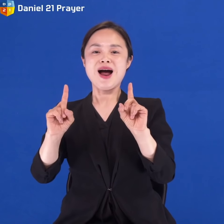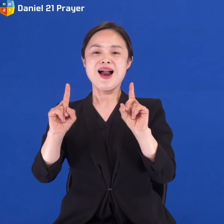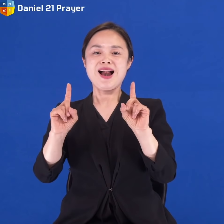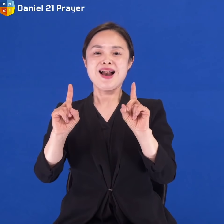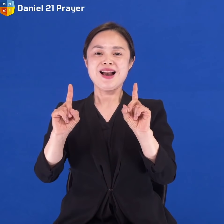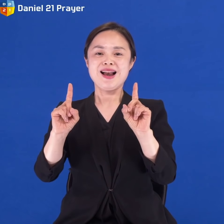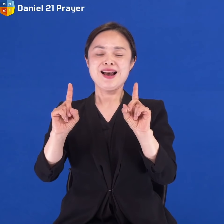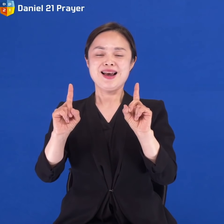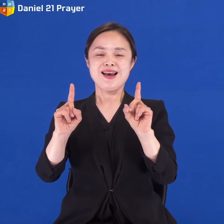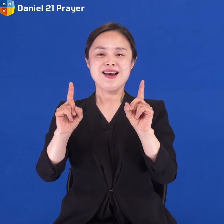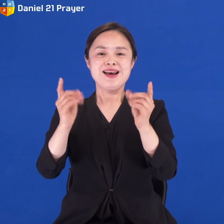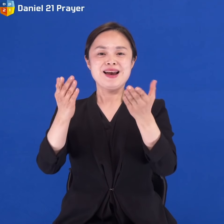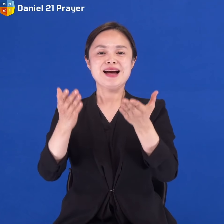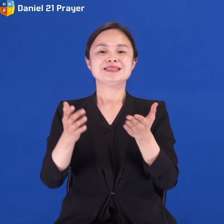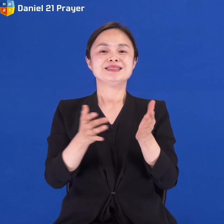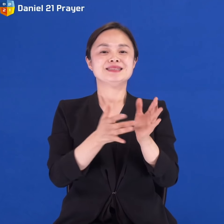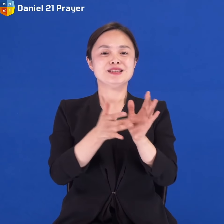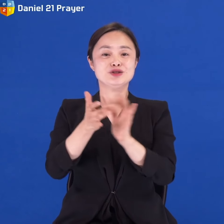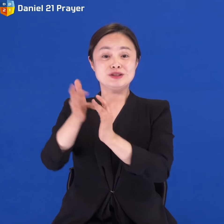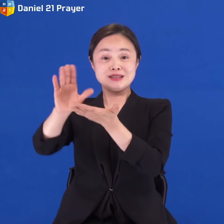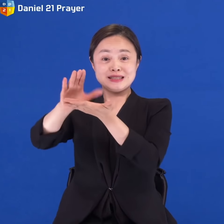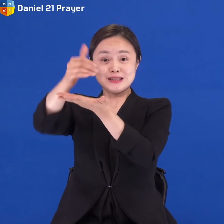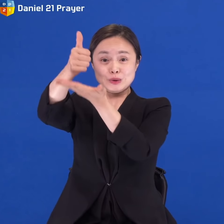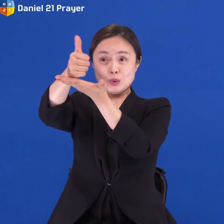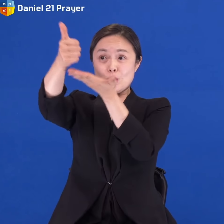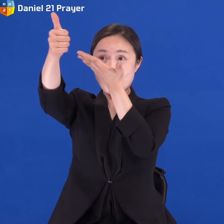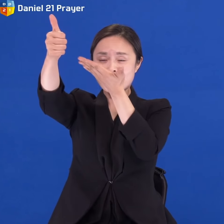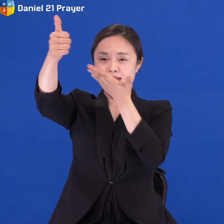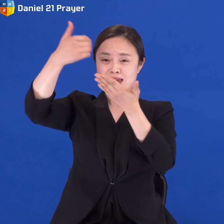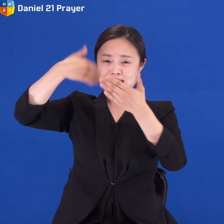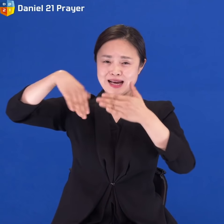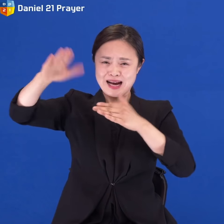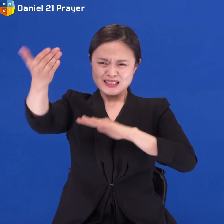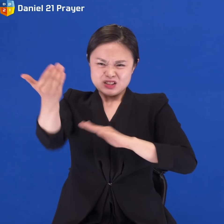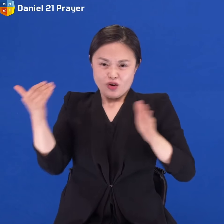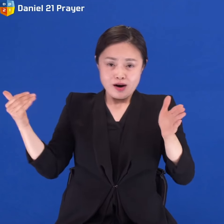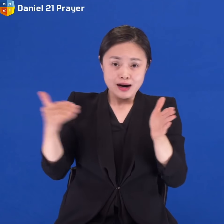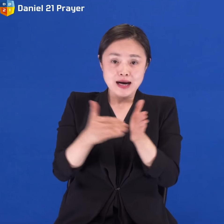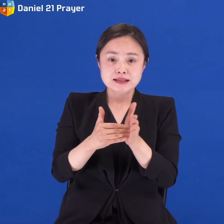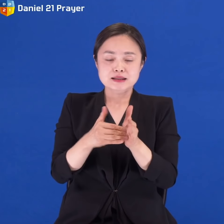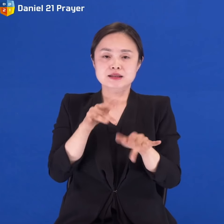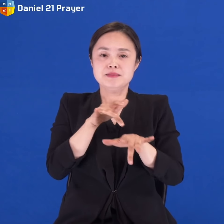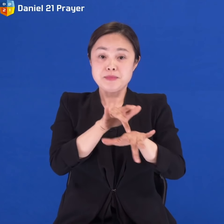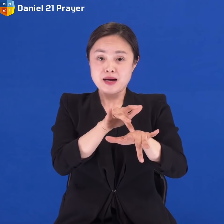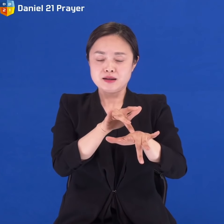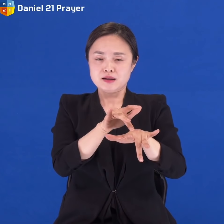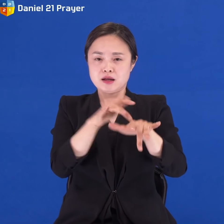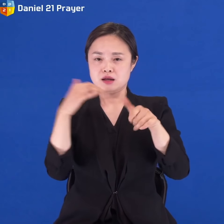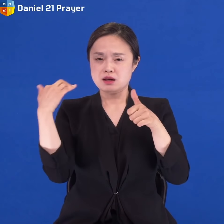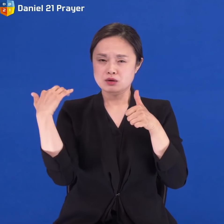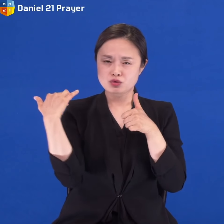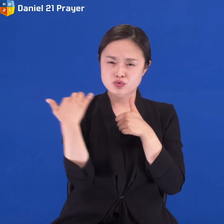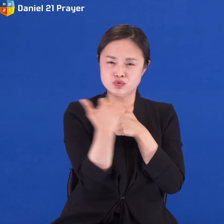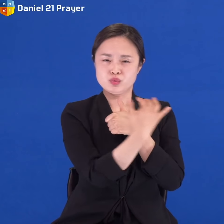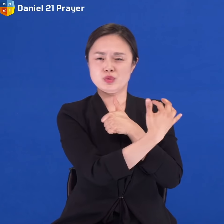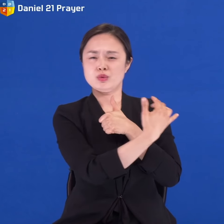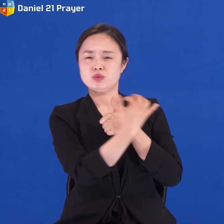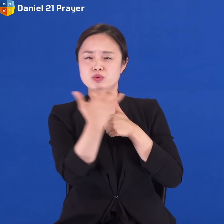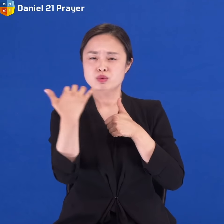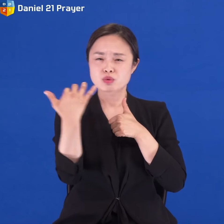거기 가기까지 우리는 끊임없는 유혹과 진흙탕 같은